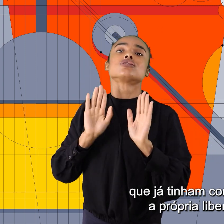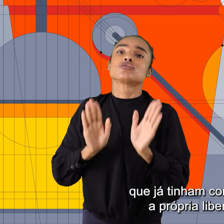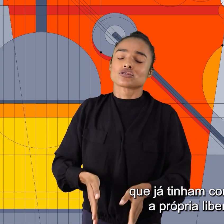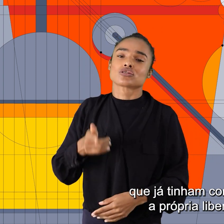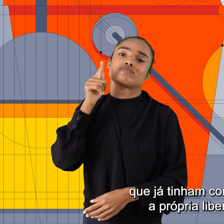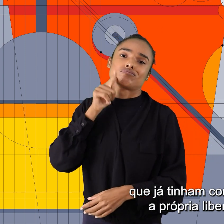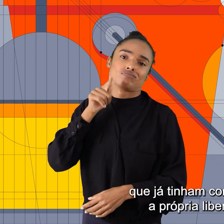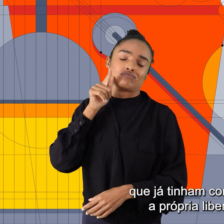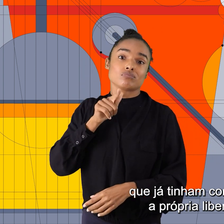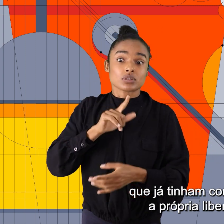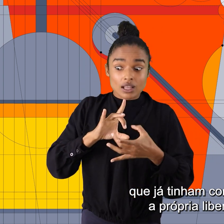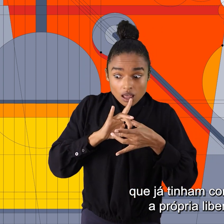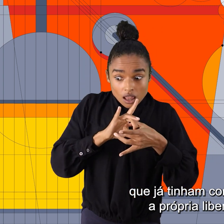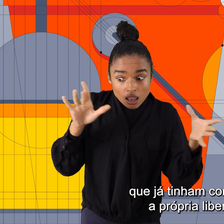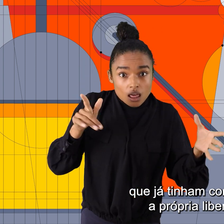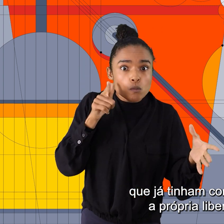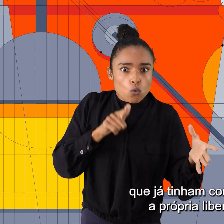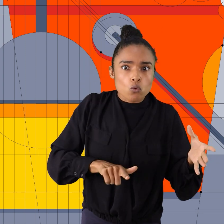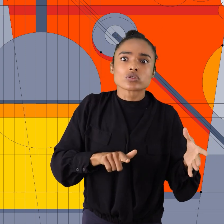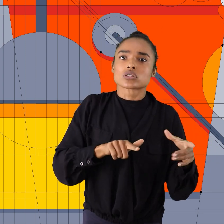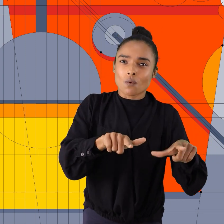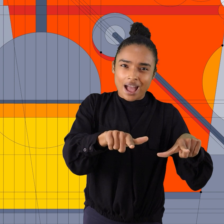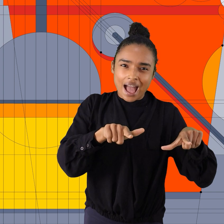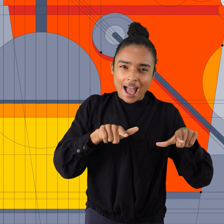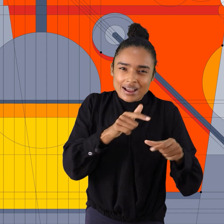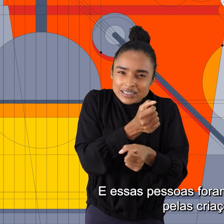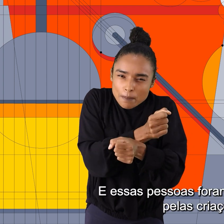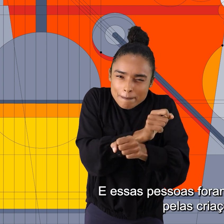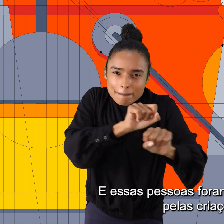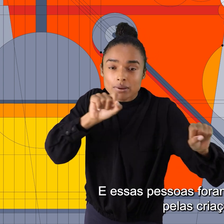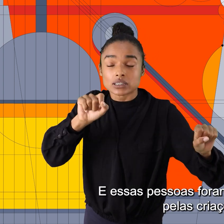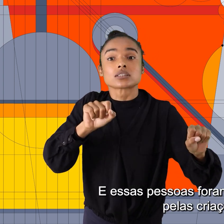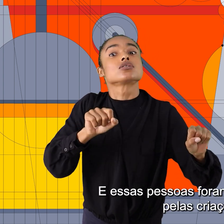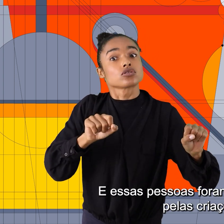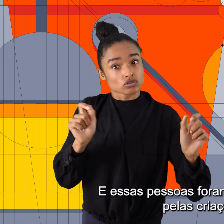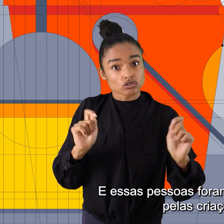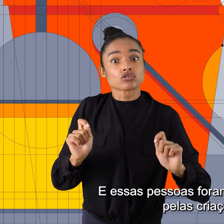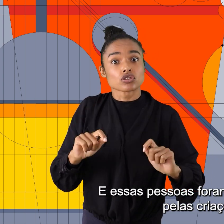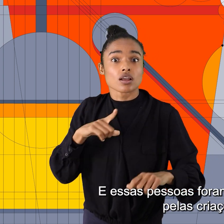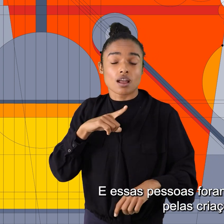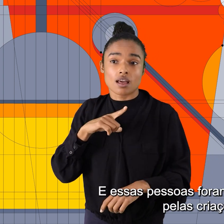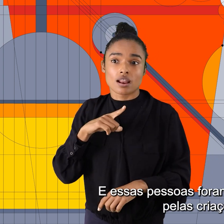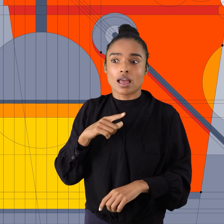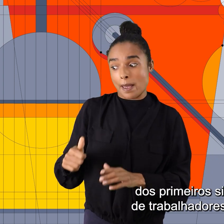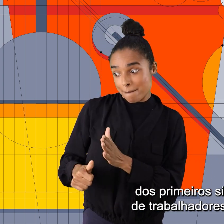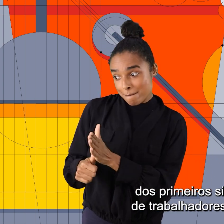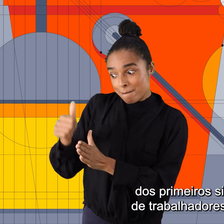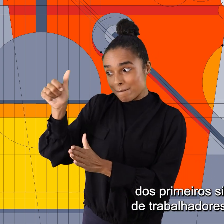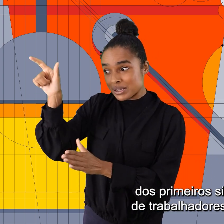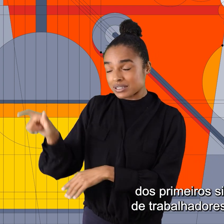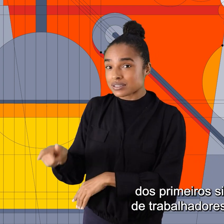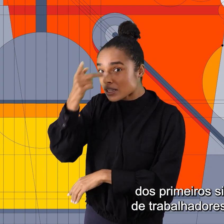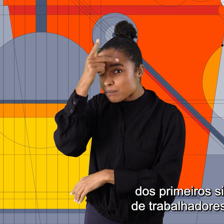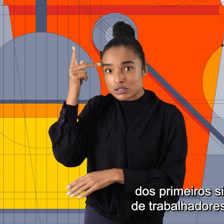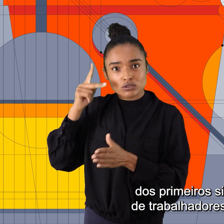negras que já tinham conquistado a própria liberdade. E essas pessoas foram responsáveis pelas criações dos